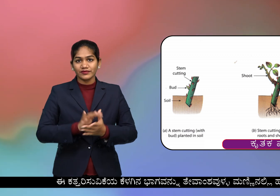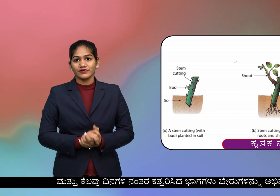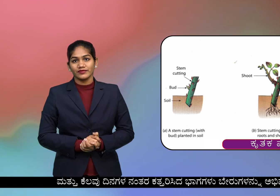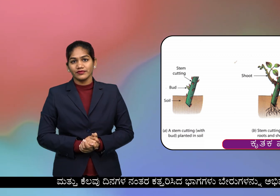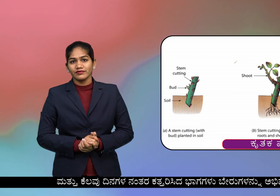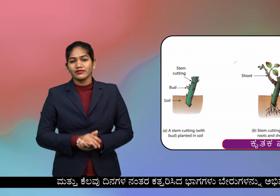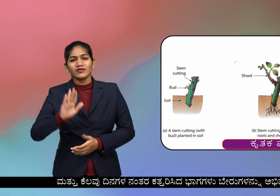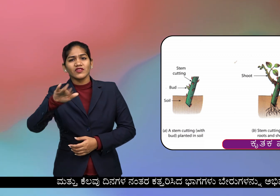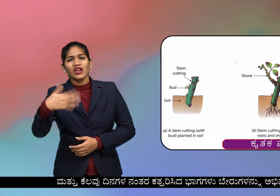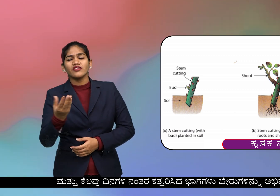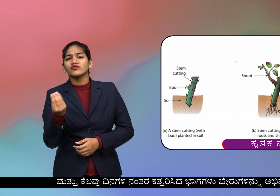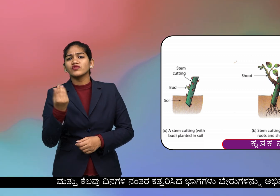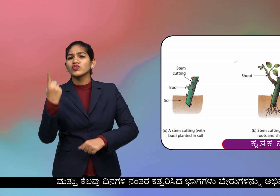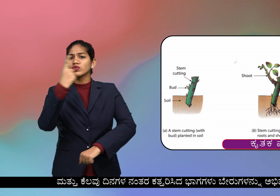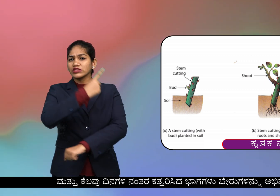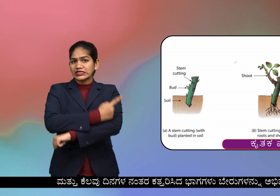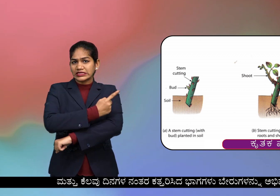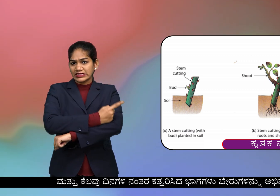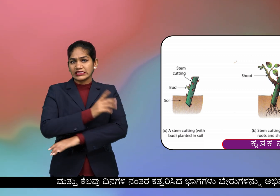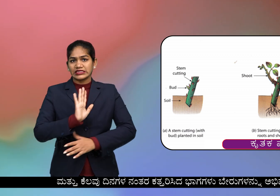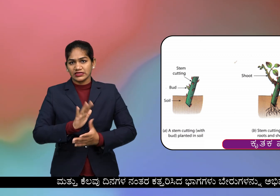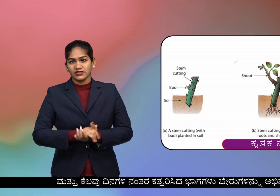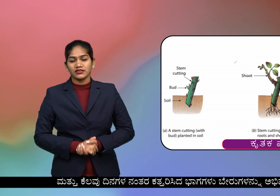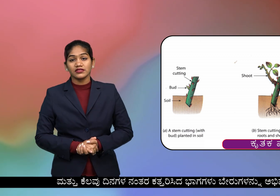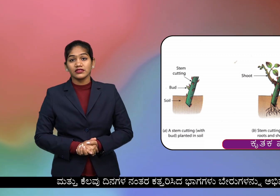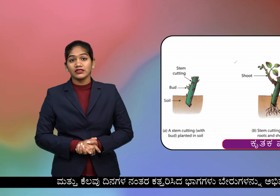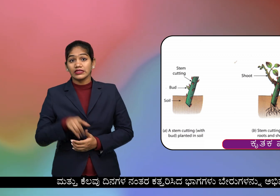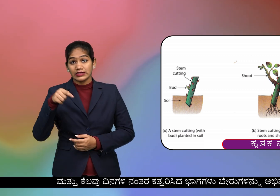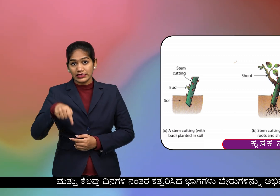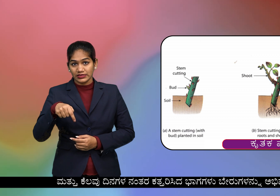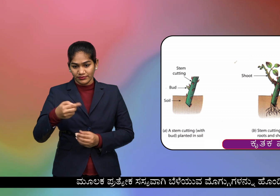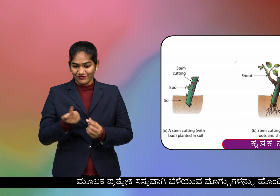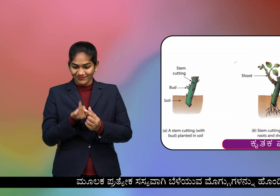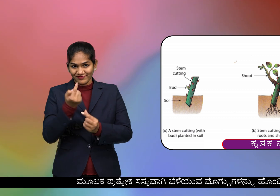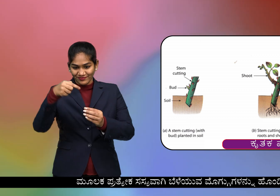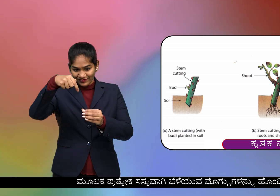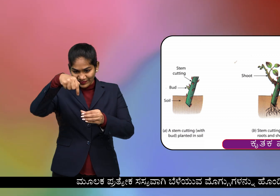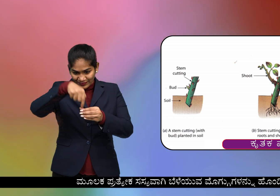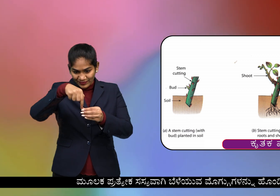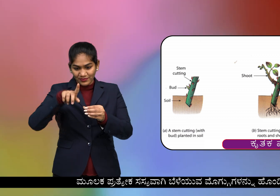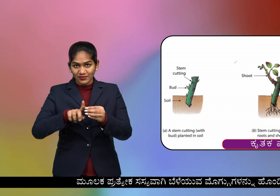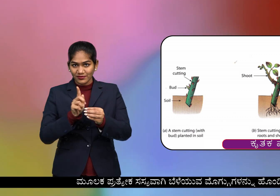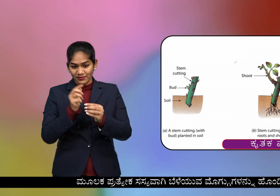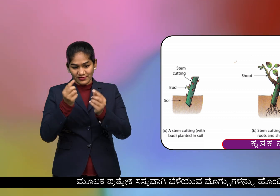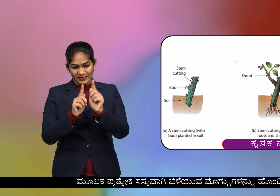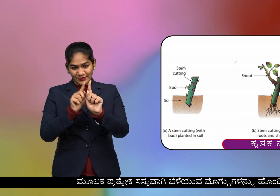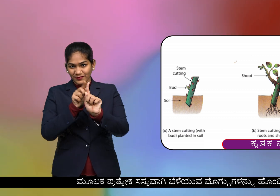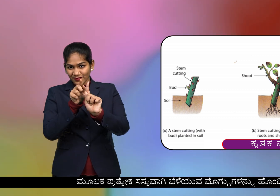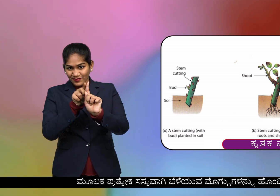ಮತ್ತು ಕೆಲವು ದಿನಗಳ ನಂತರ ಕತ್ತರಿಸಿದ ಭಾಗಗಳು ಬೇರುಗಳನ್ನ ಅಭಿವೃದ್ಧಿಪಡಿಸುವ ಮೂಲಕ ಪ್ರತ್ಯೇಕ ಸಸ್ಯವಾಗಿ ಬೆಳೆಯುವ ಮೊಗ್ಗುಗಳನ್ನ